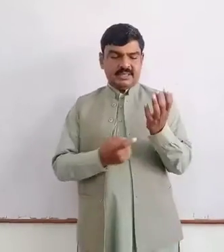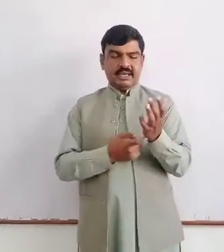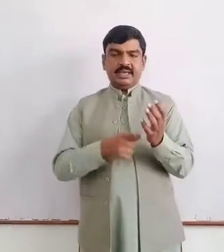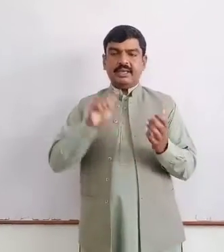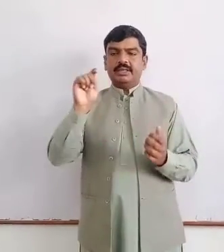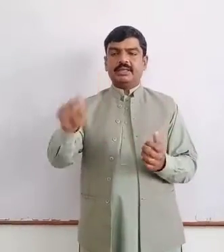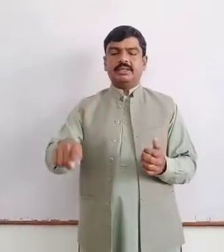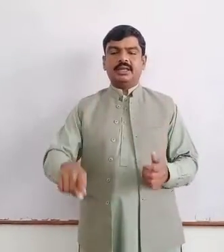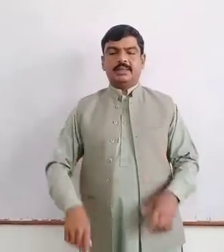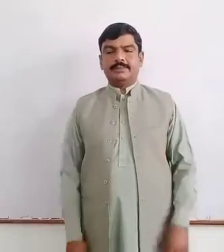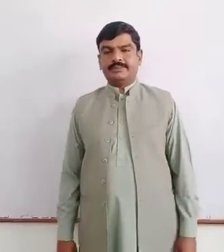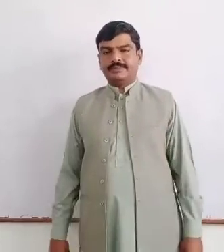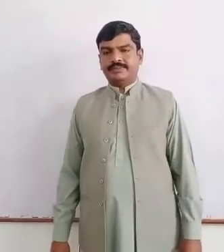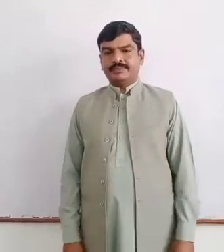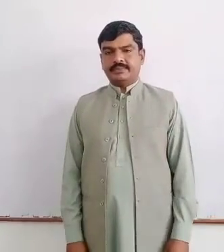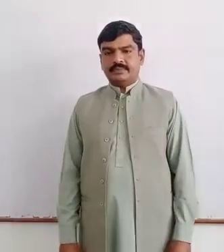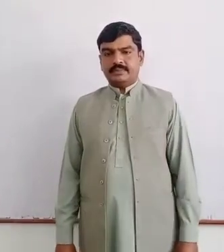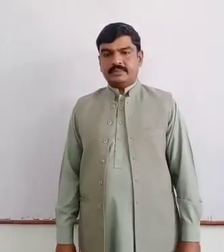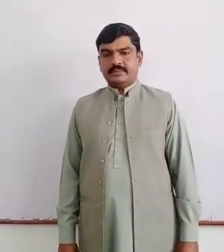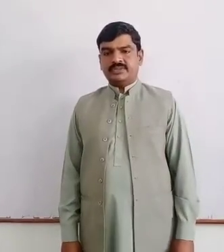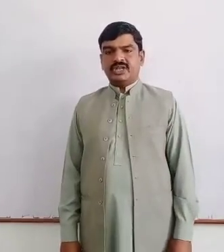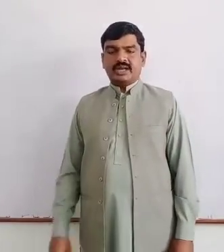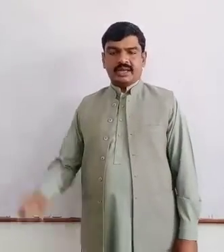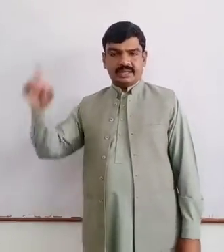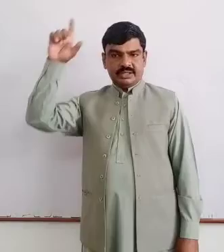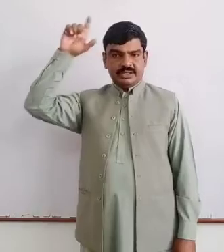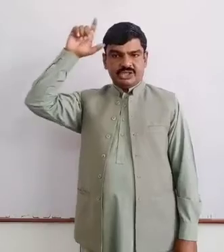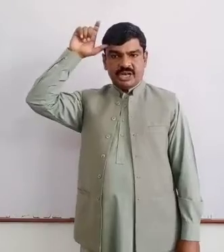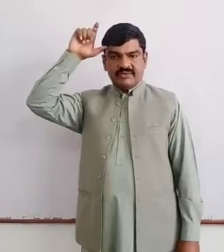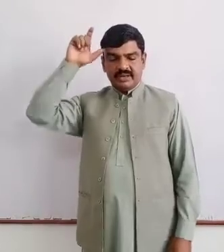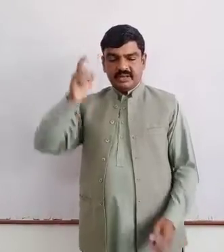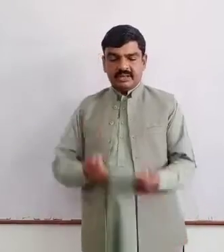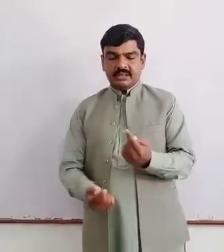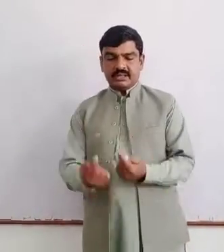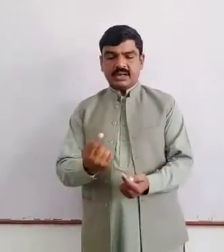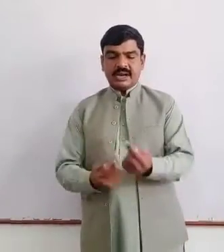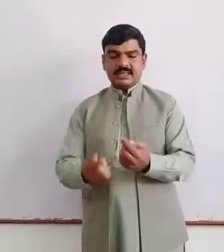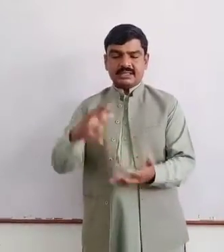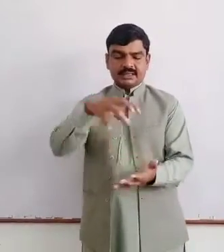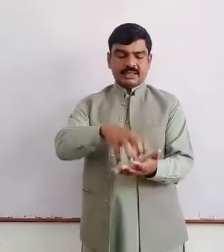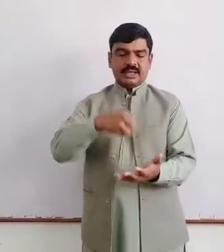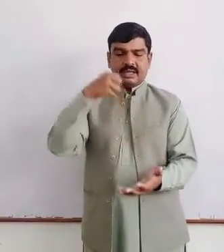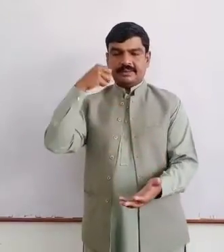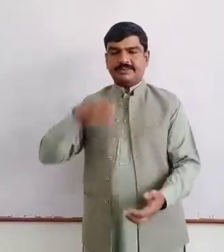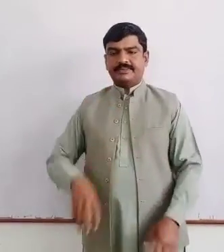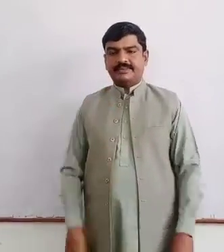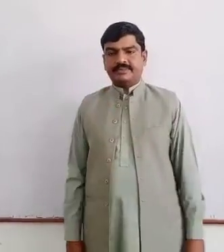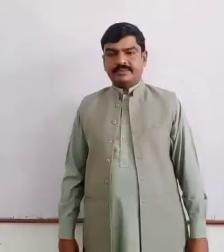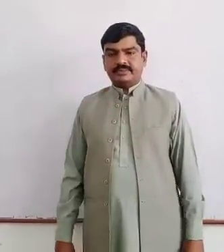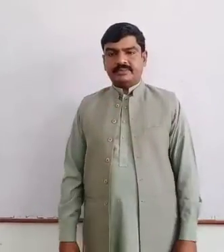टी देना। चरागाहें। चरागाहें जानवर घास खाना। जड़ी